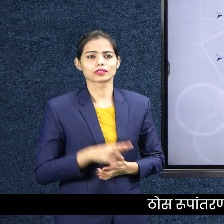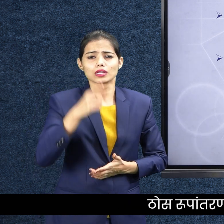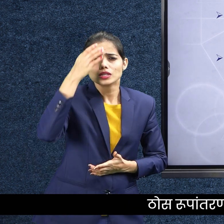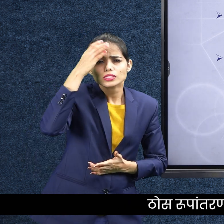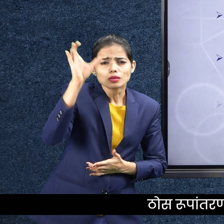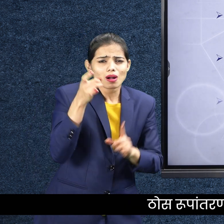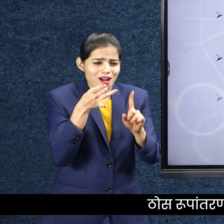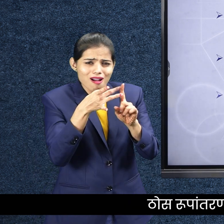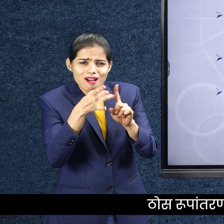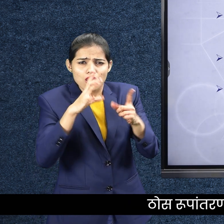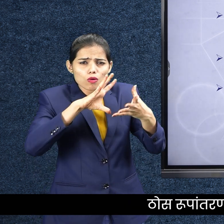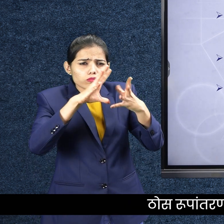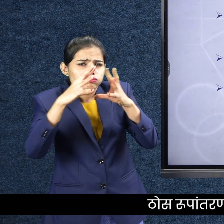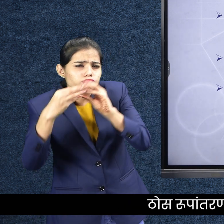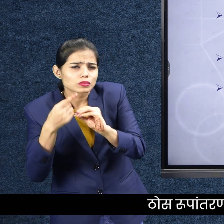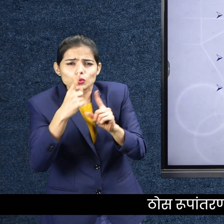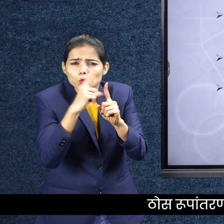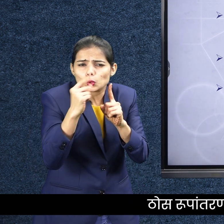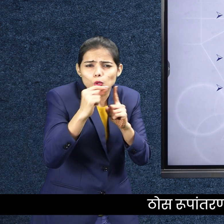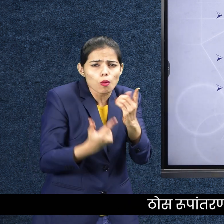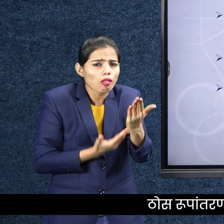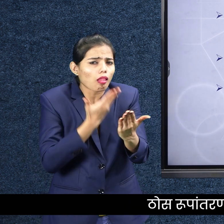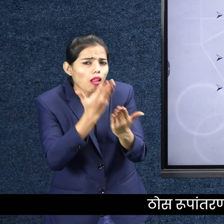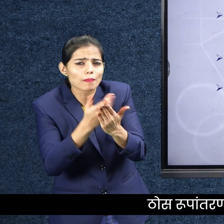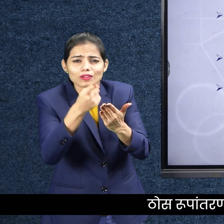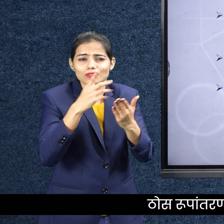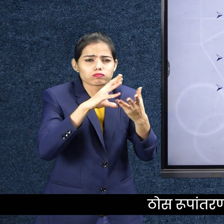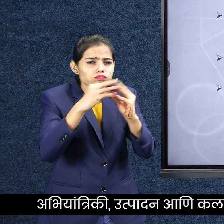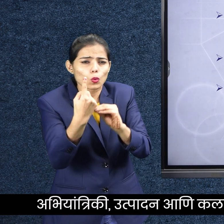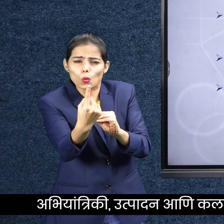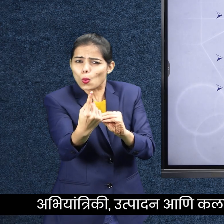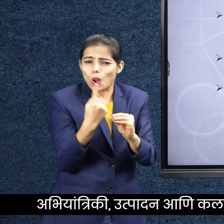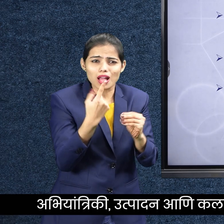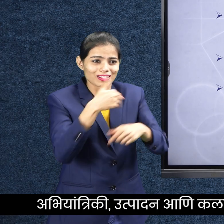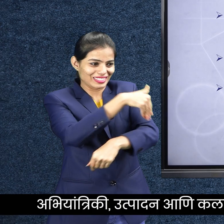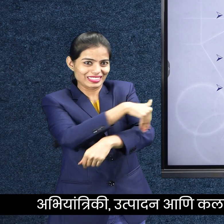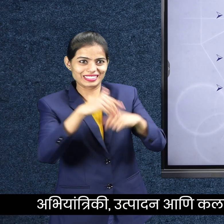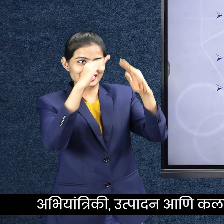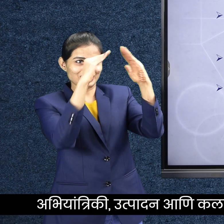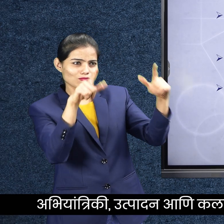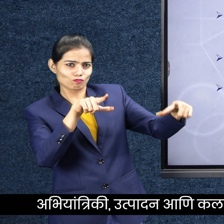ठोस रूपांतरणाच्या संकल्पनेमध्ये वास्तुकला, अभियांत्रिकी,